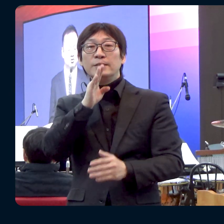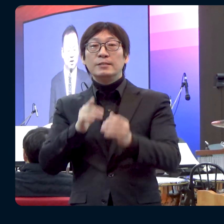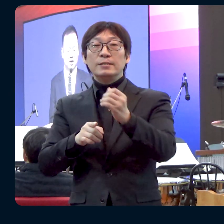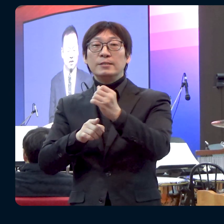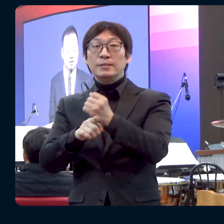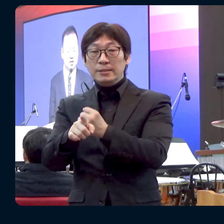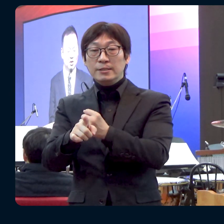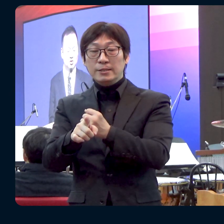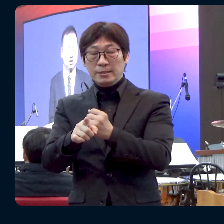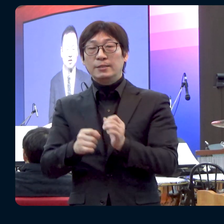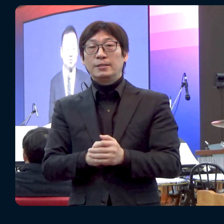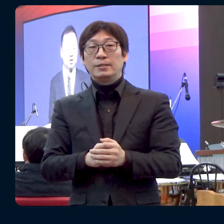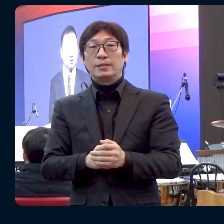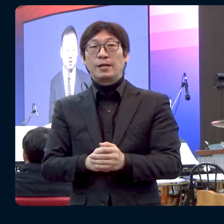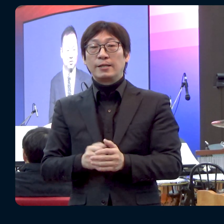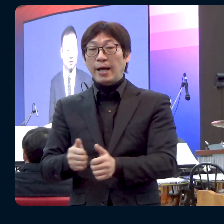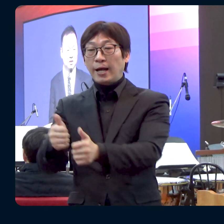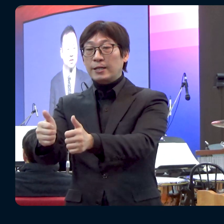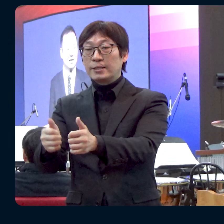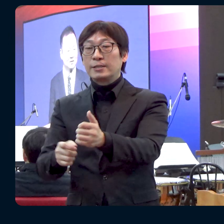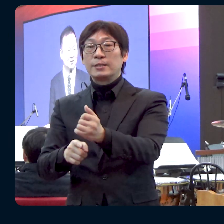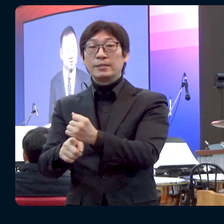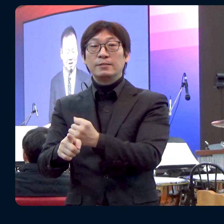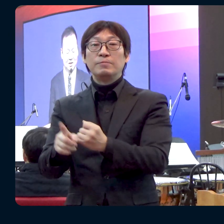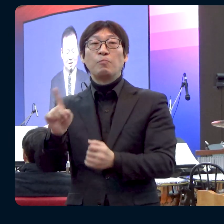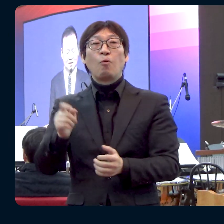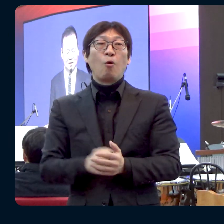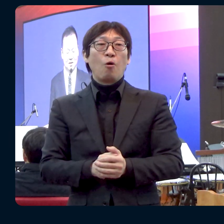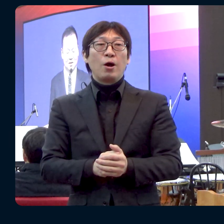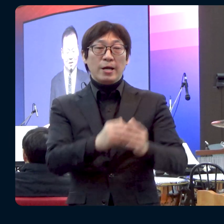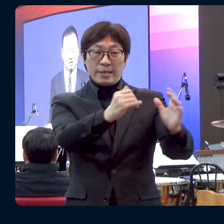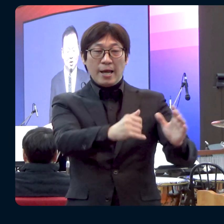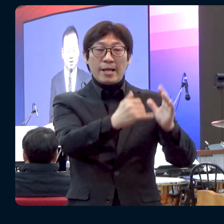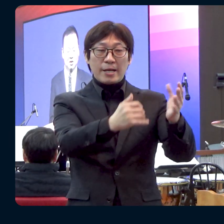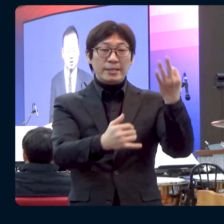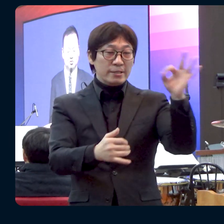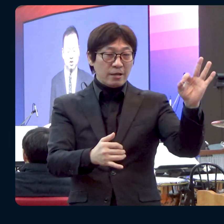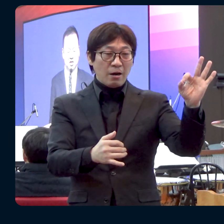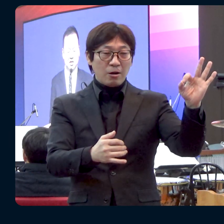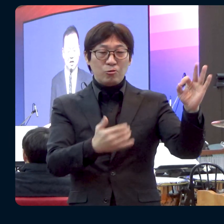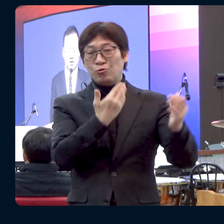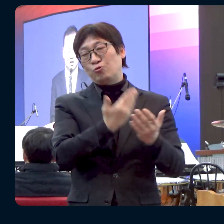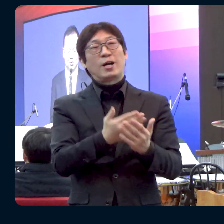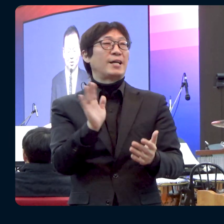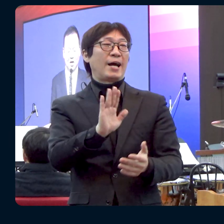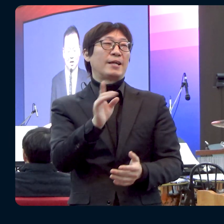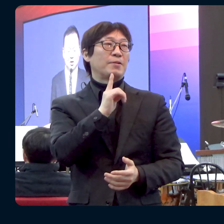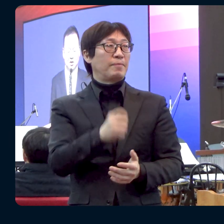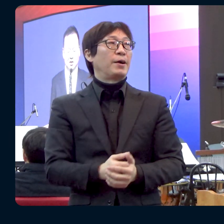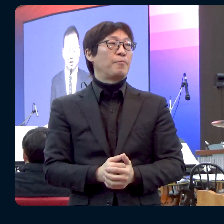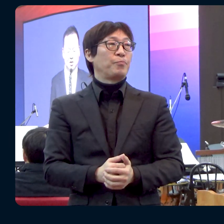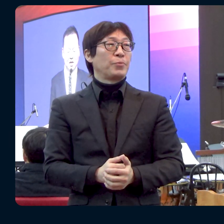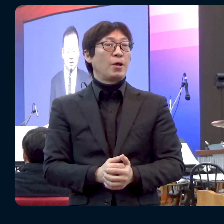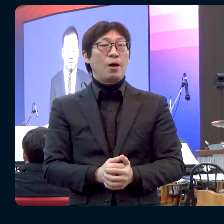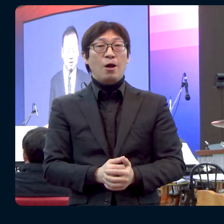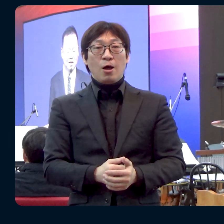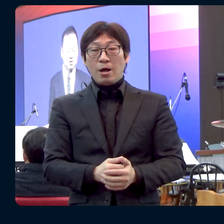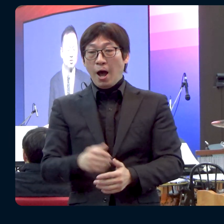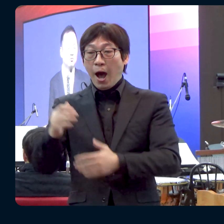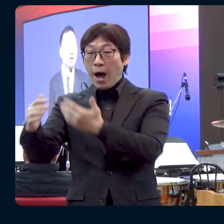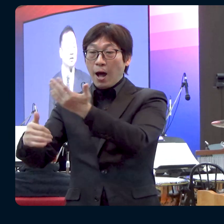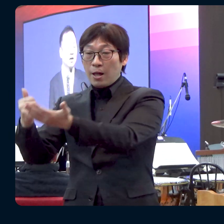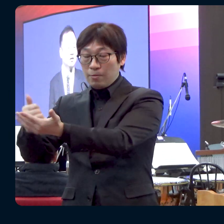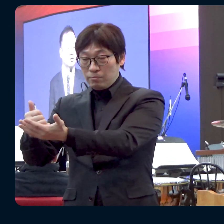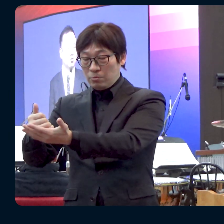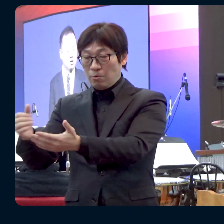이 사회에 누가 인정해 주기 때문에 그렇게 되지 않습니다. 그것이 설령 귀신이라 할지라도, 그것이 설령